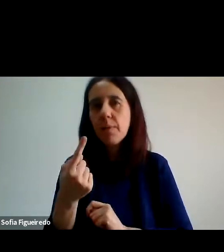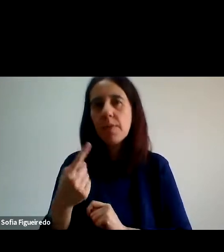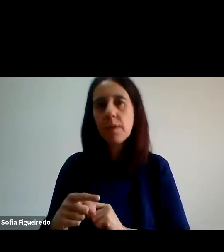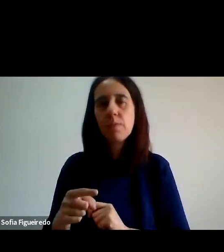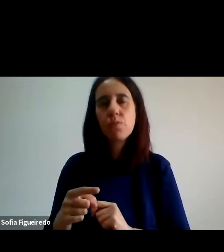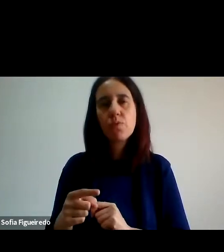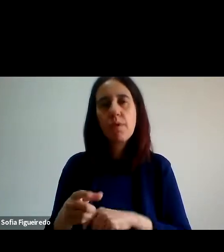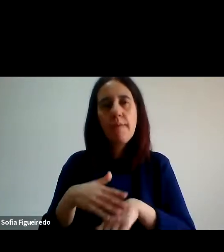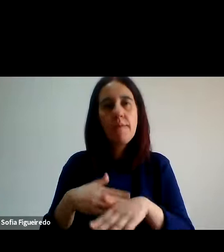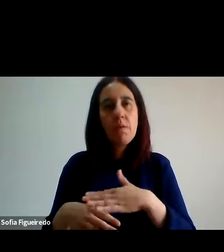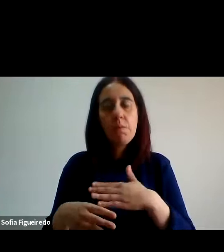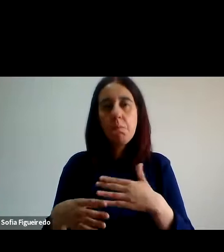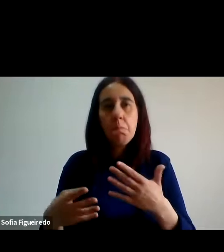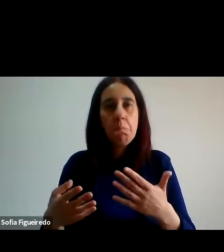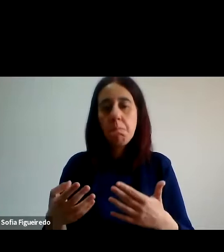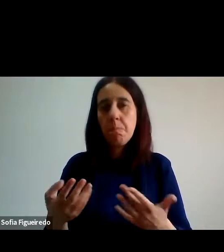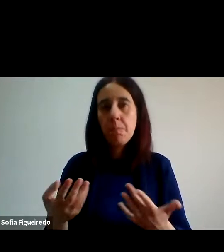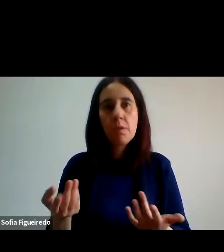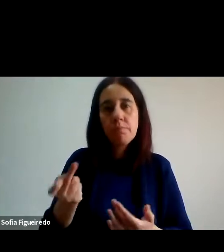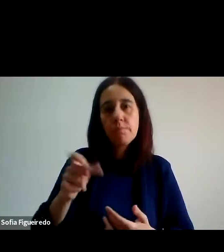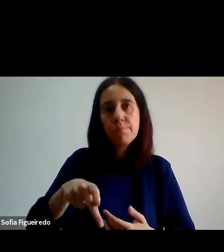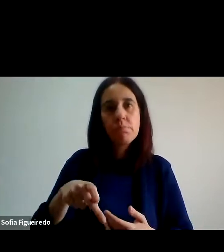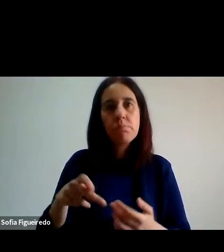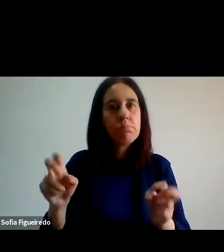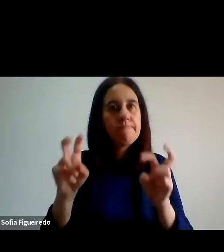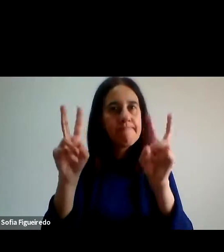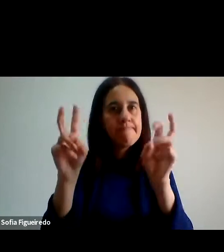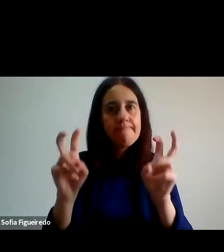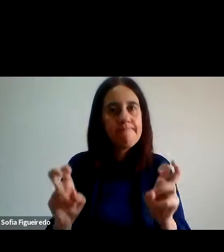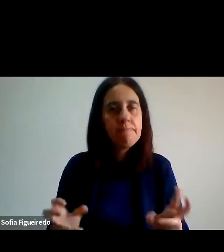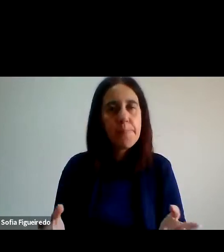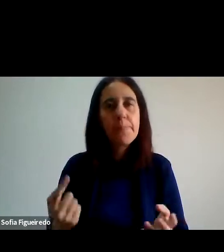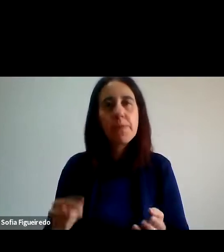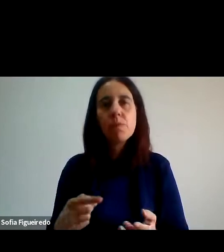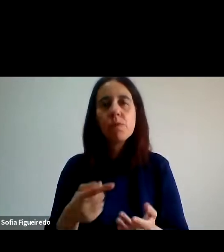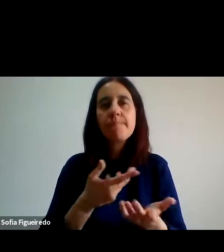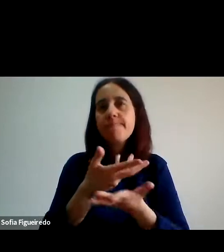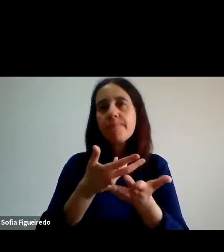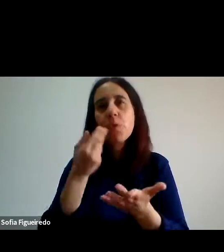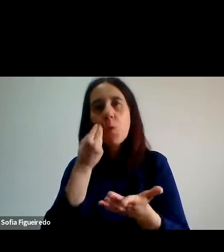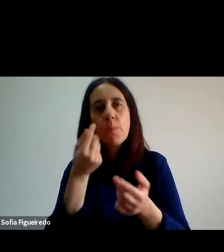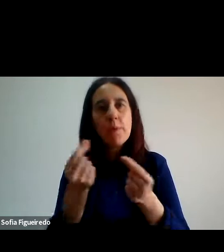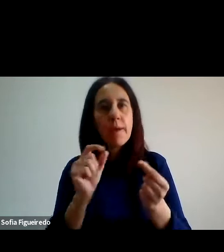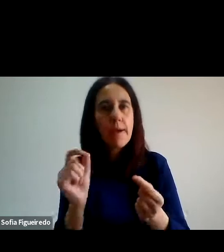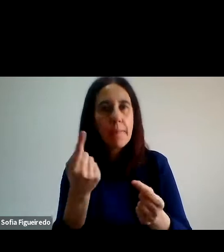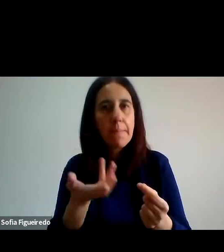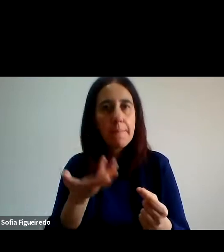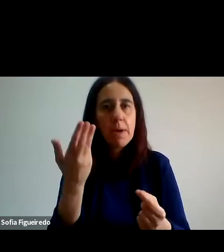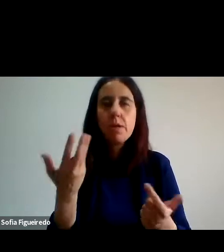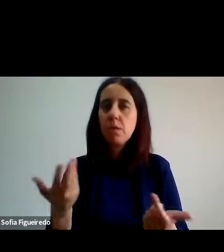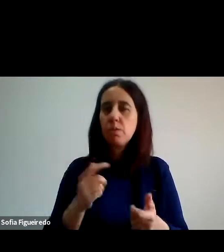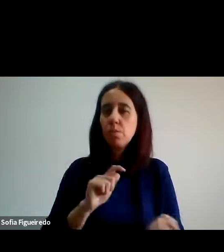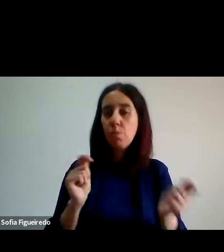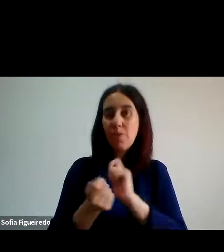micro-movimentos que detectamos em determinadas questões, temos assuntos a serem batidos de uma forma muito mais rápida. Portanto, o processo de